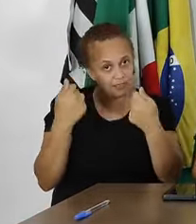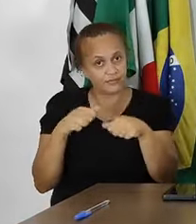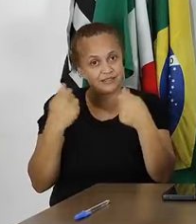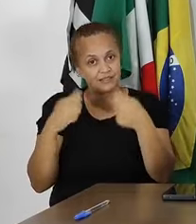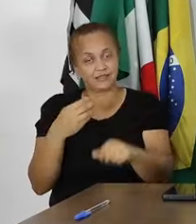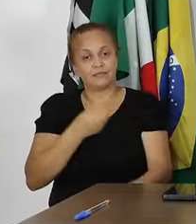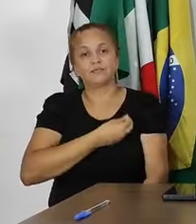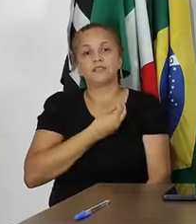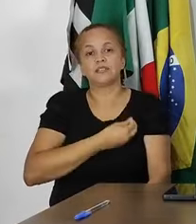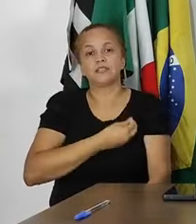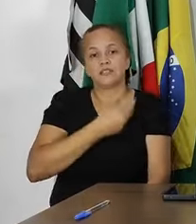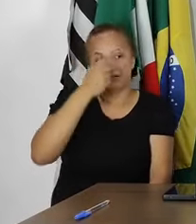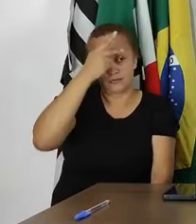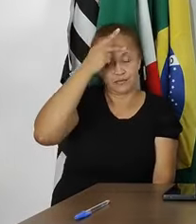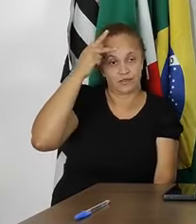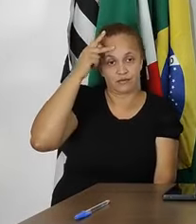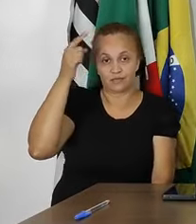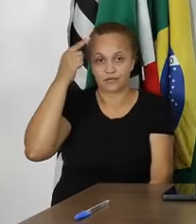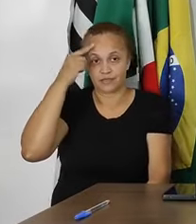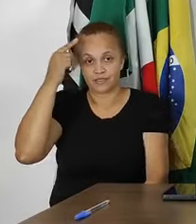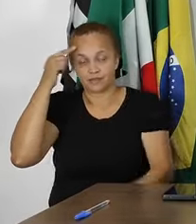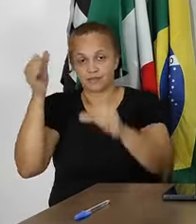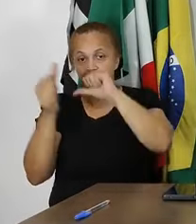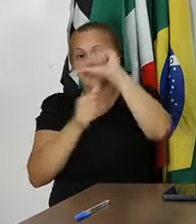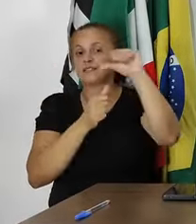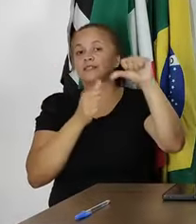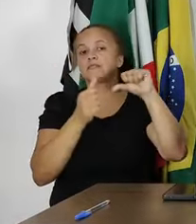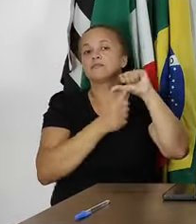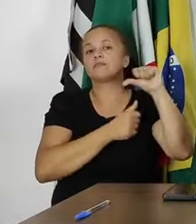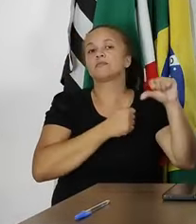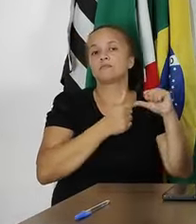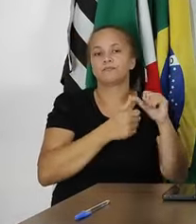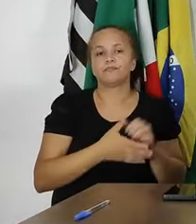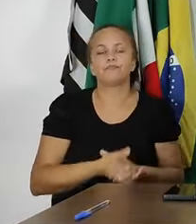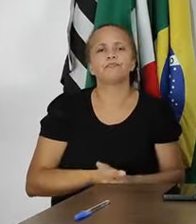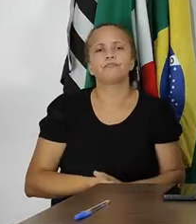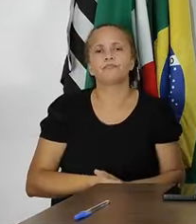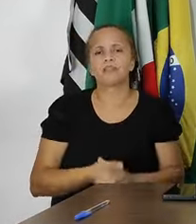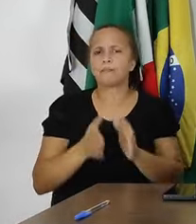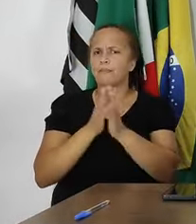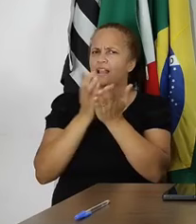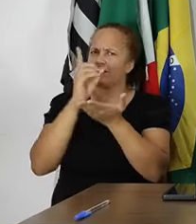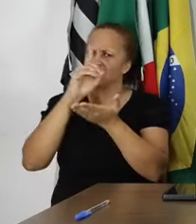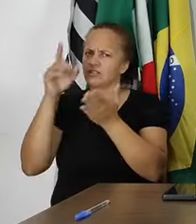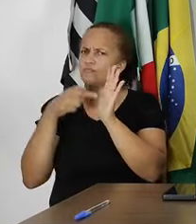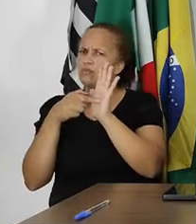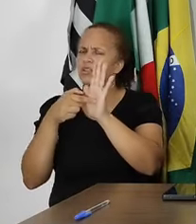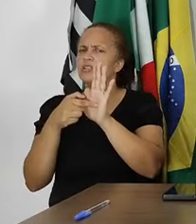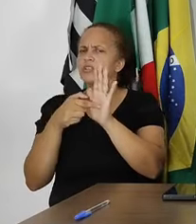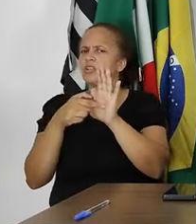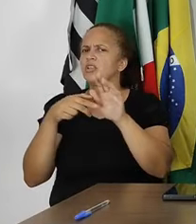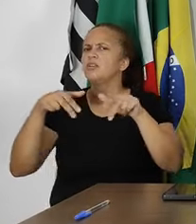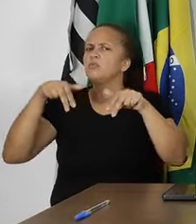renovada. Porque a Bíblia diz, né? Andarão dois juntos se não houver acordo?